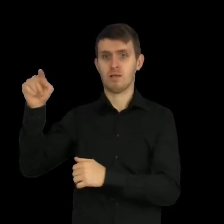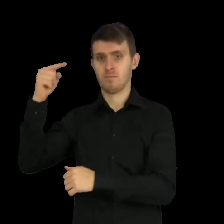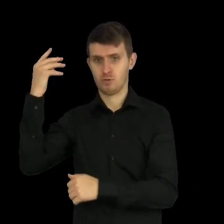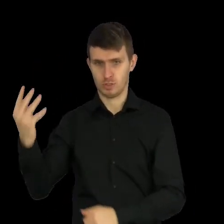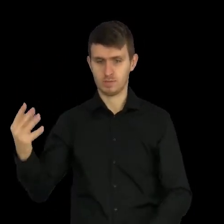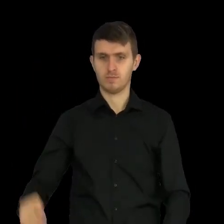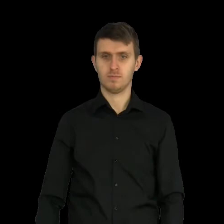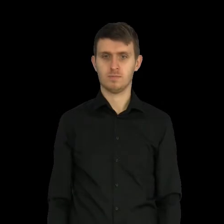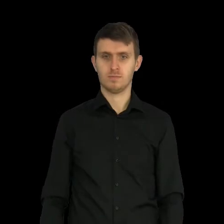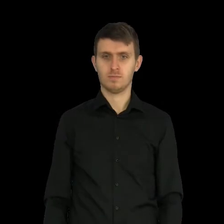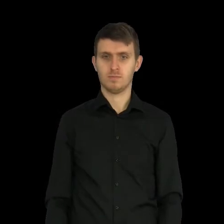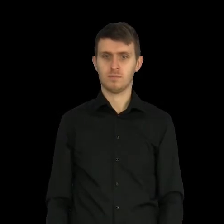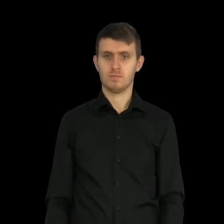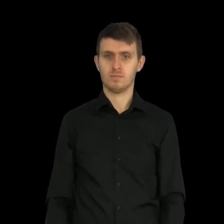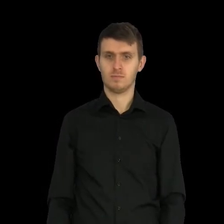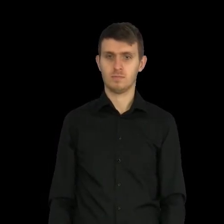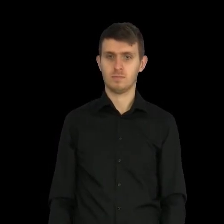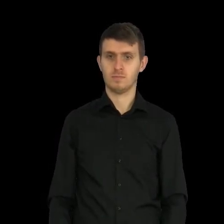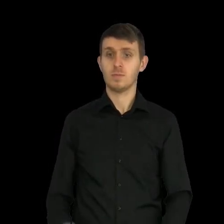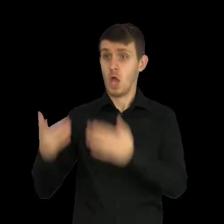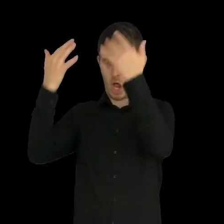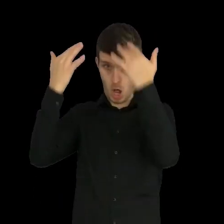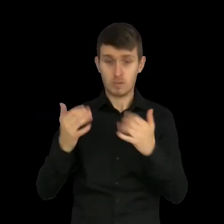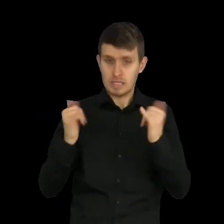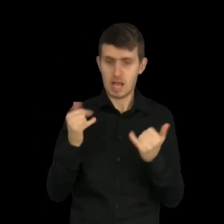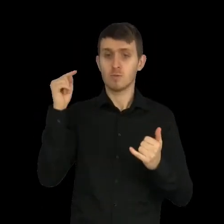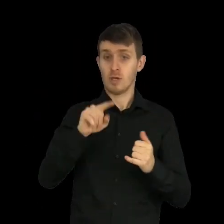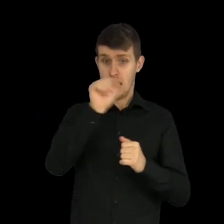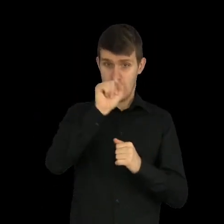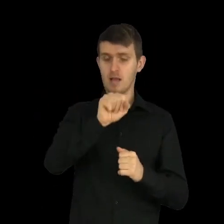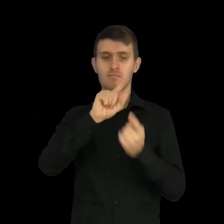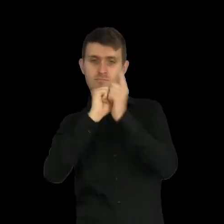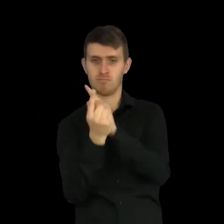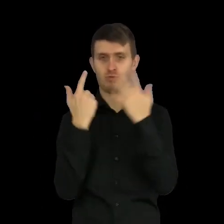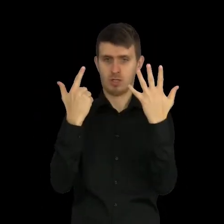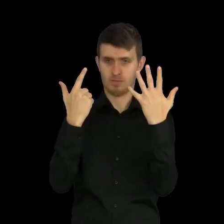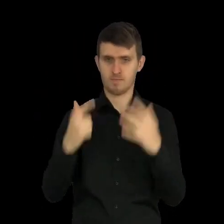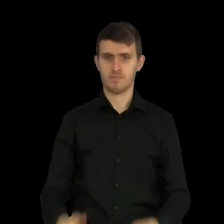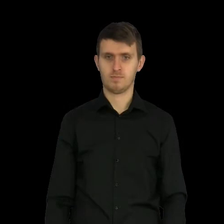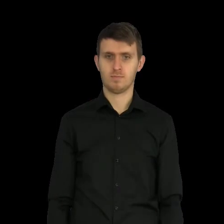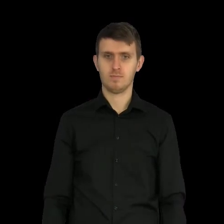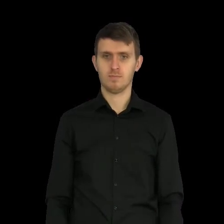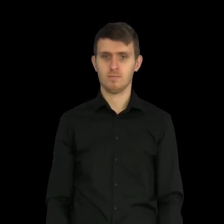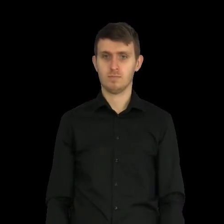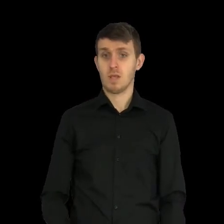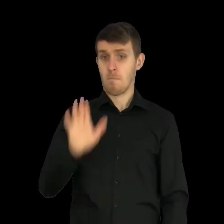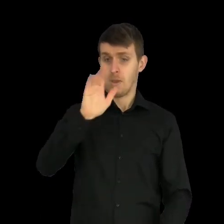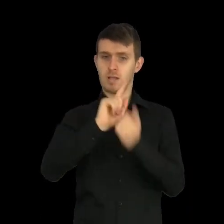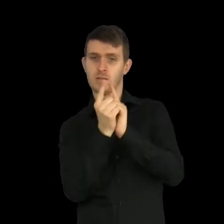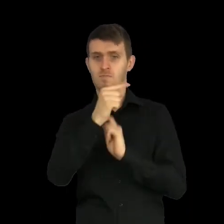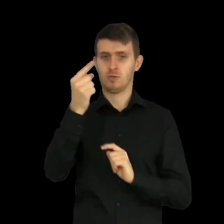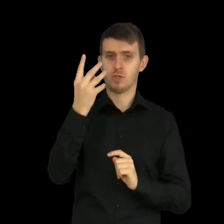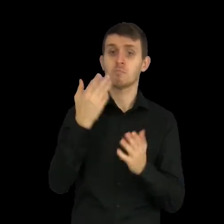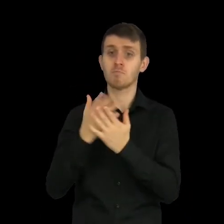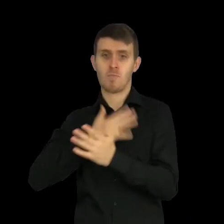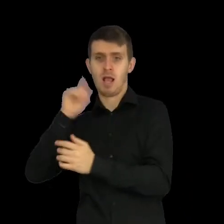7 i b równego minus 4. Aby obliczyć wartość, musimy podstawić 7 w miejsce a